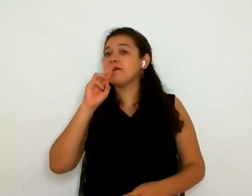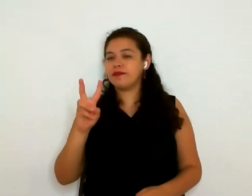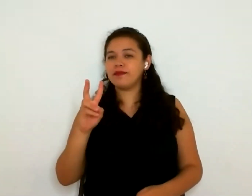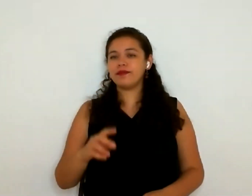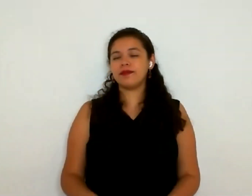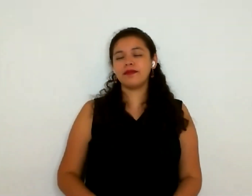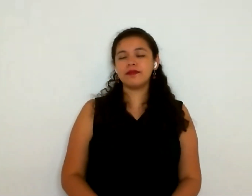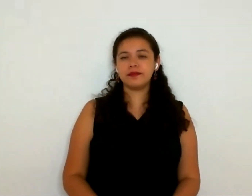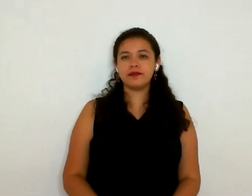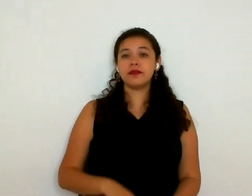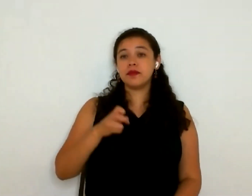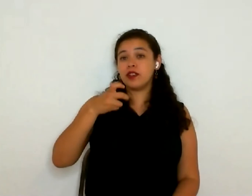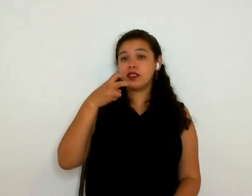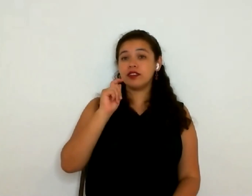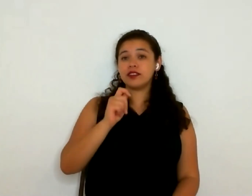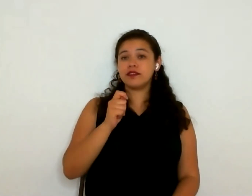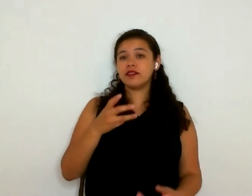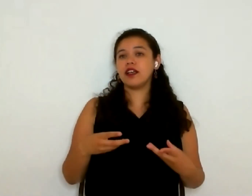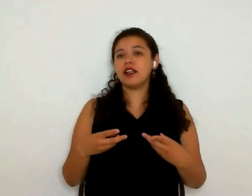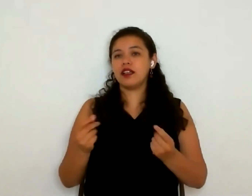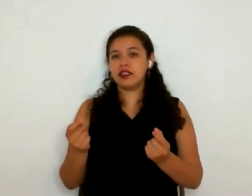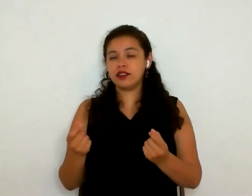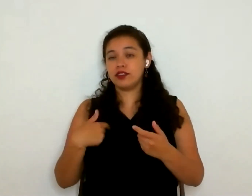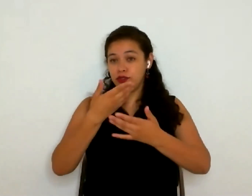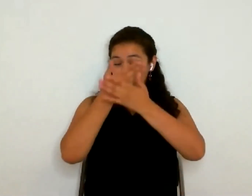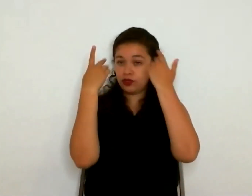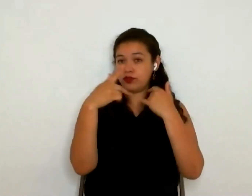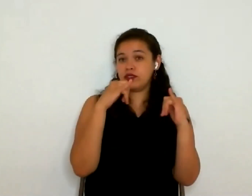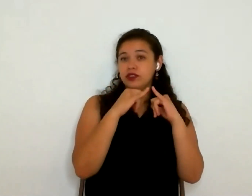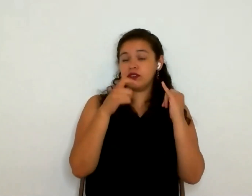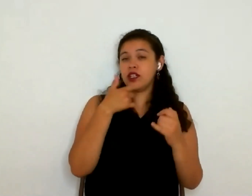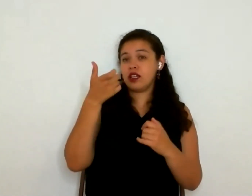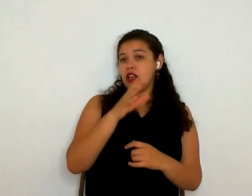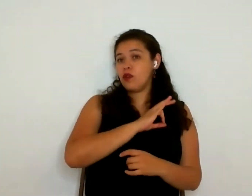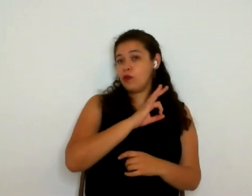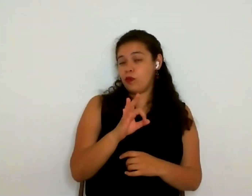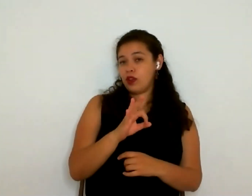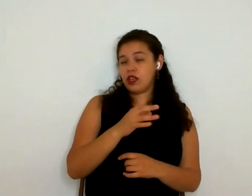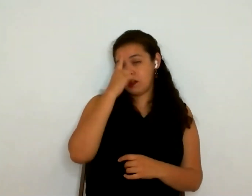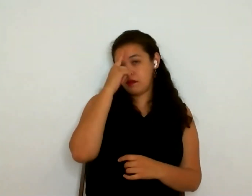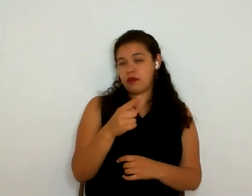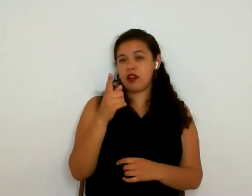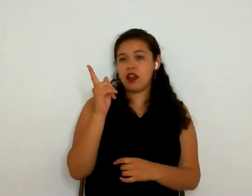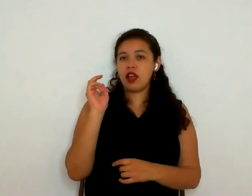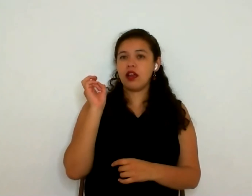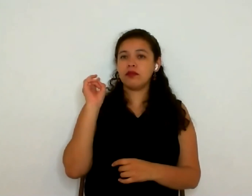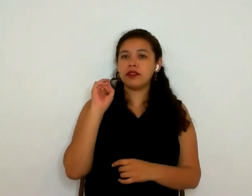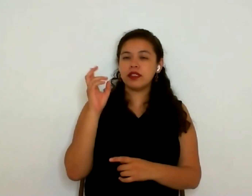eso implica gastos mientras yo no sé si la institución tiene para pagar los dos pasajes de ustedes